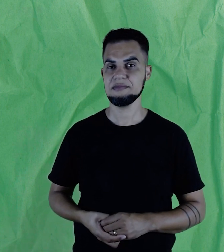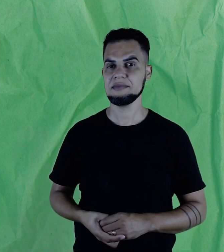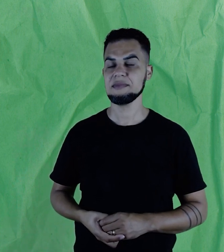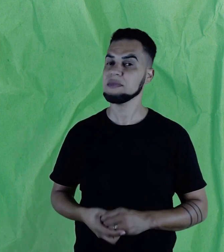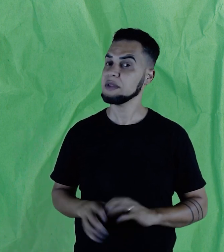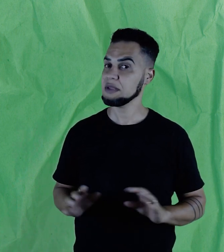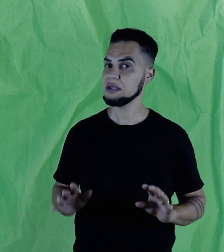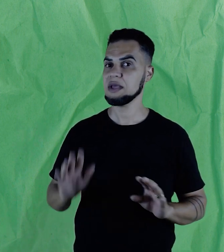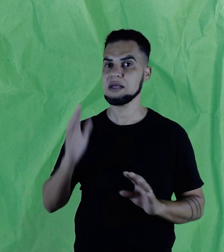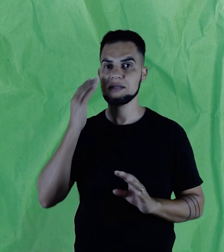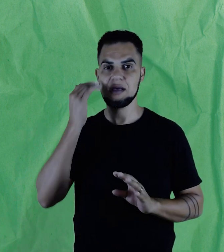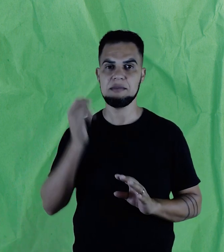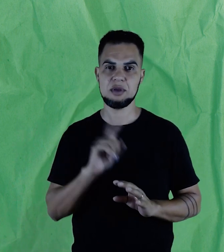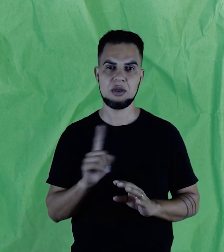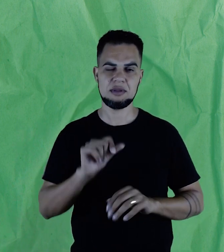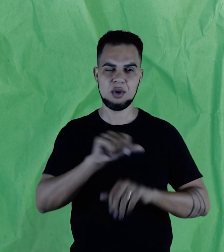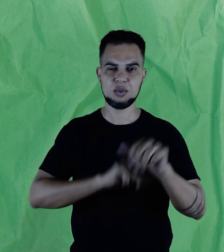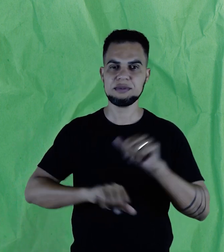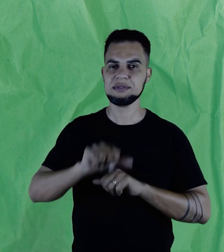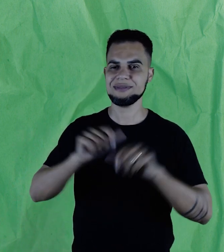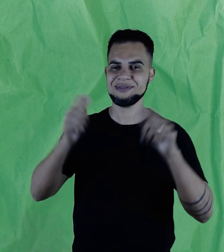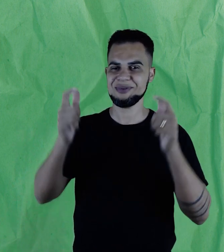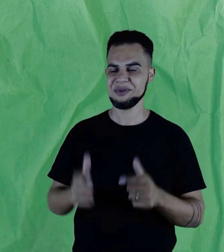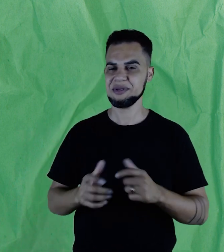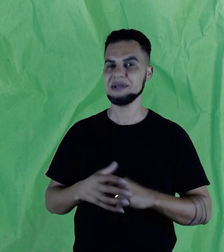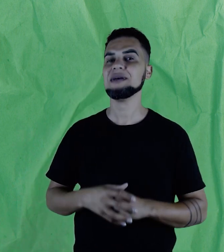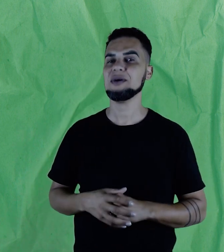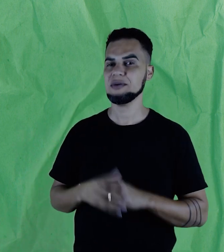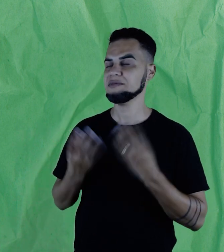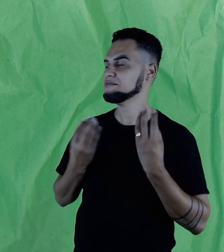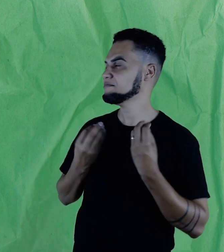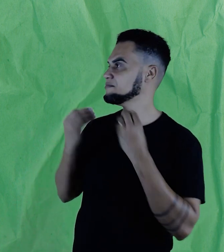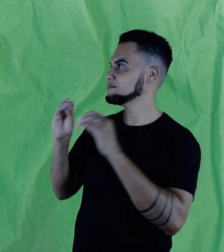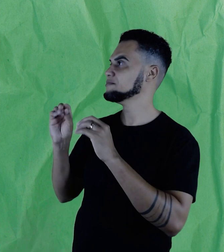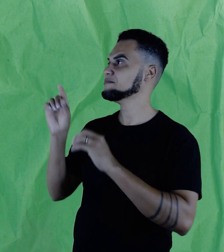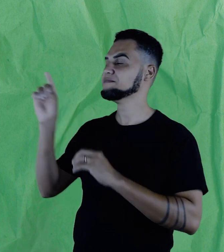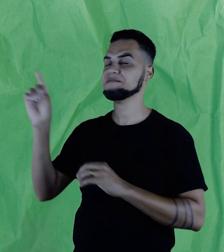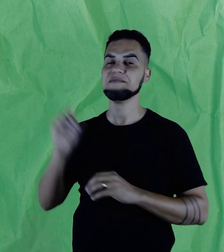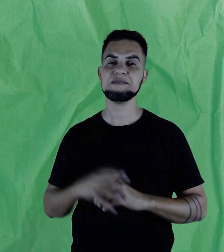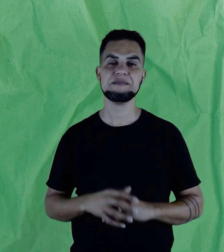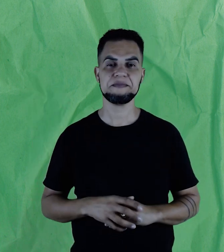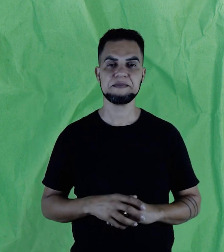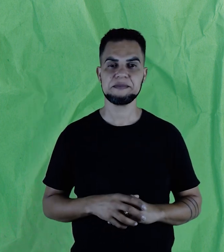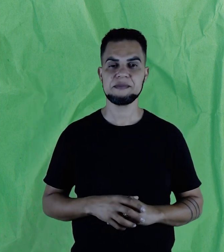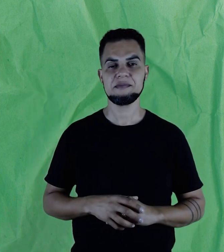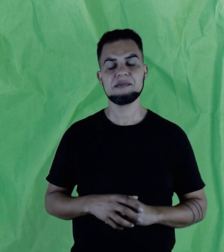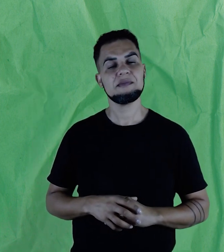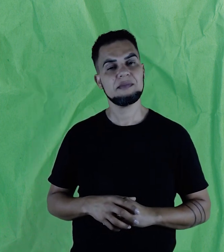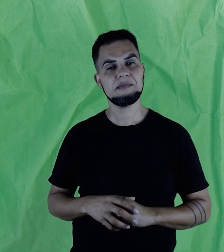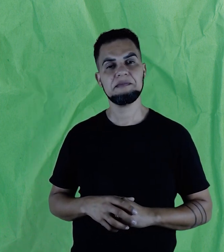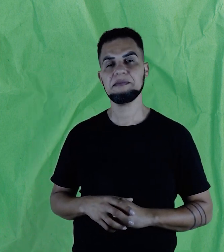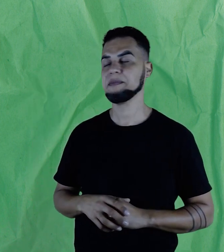Aqui ele só avisa que não será possível alterar o local. Eu vou colocar aqui como